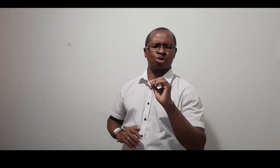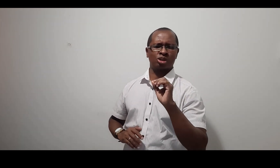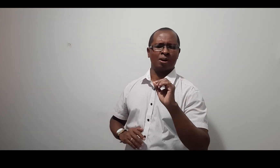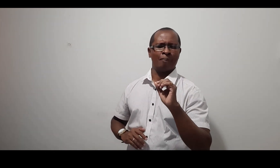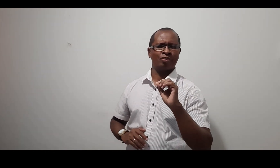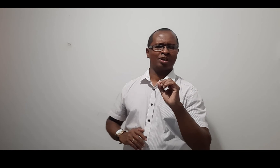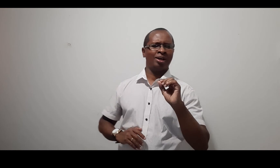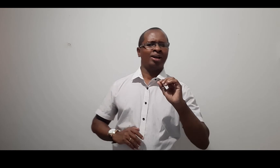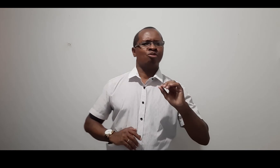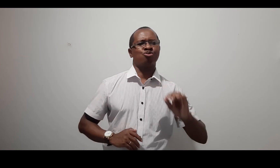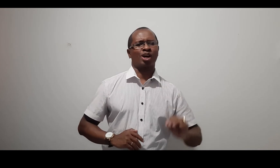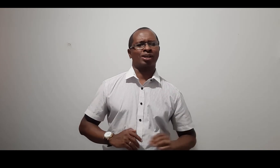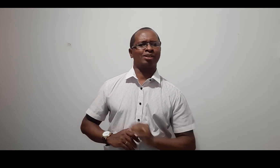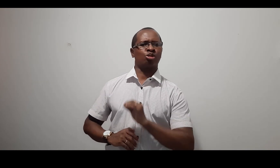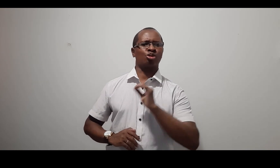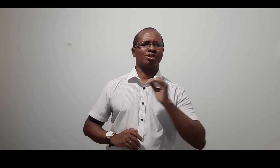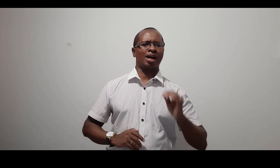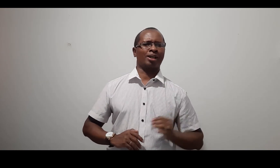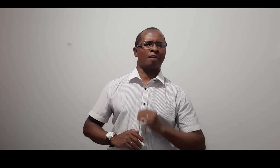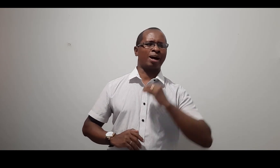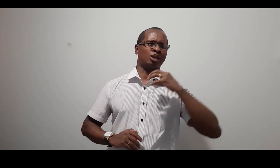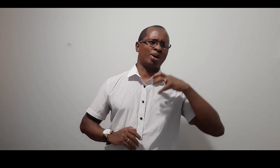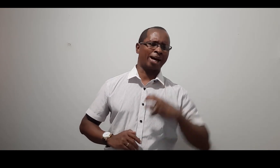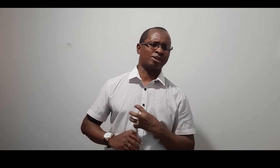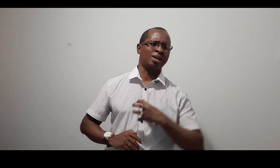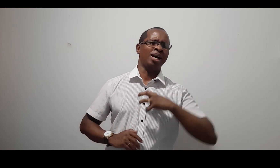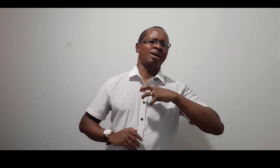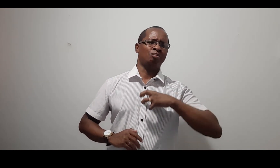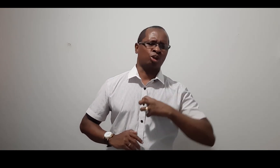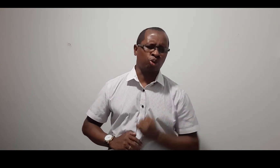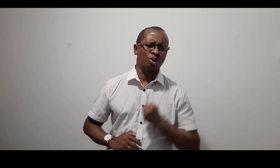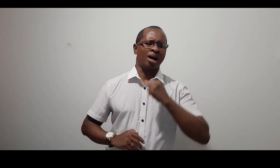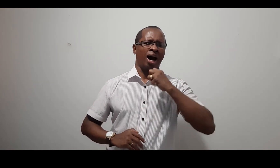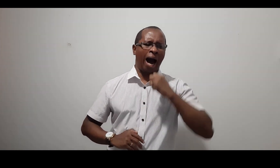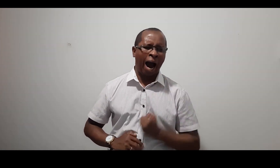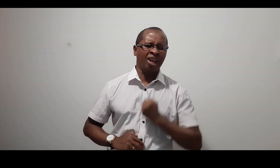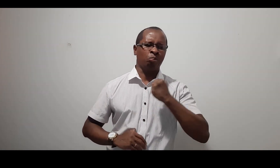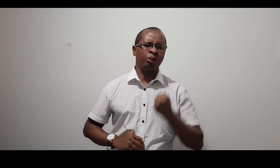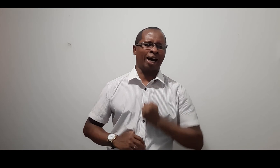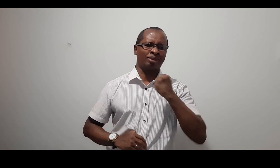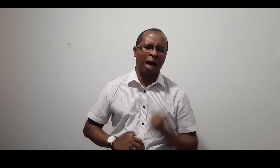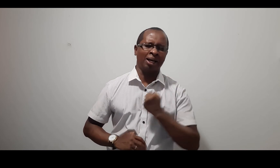Jesosy, vokatr'ilay Jesosy nitsangana tamaty ao anaty zany, mitondra aim-piadanana,